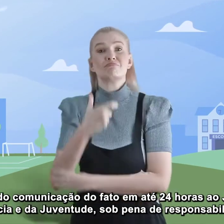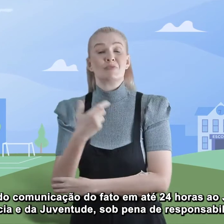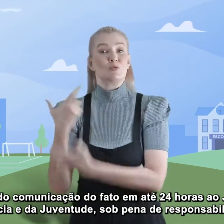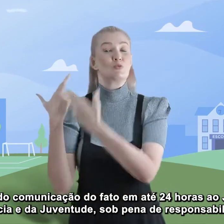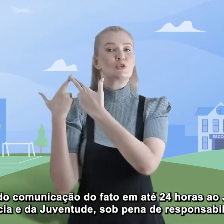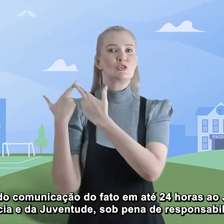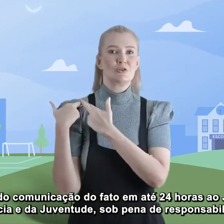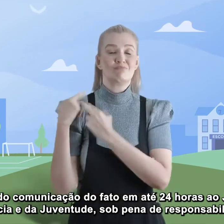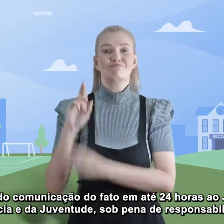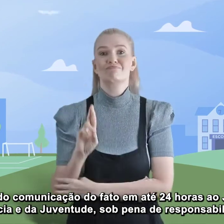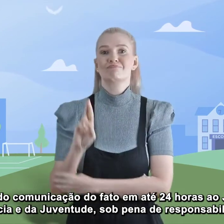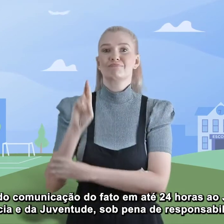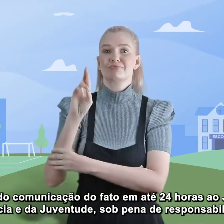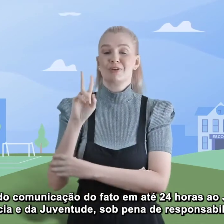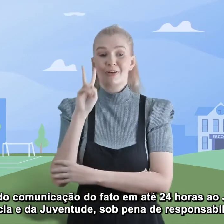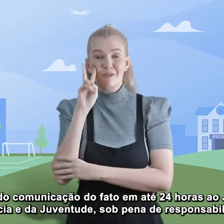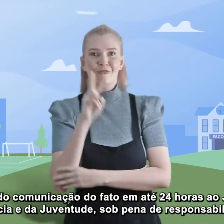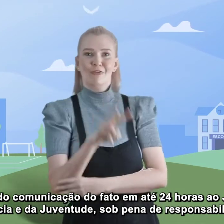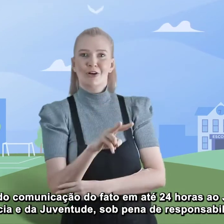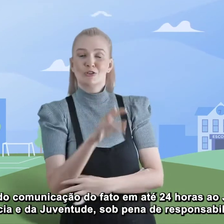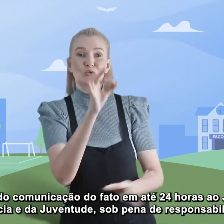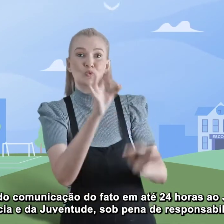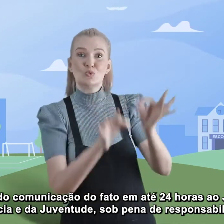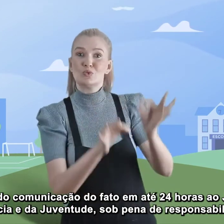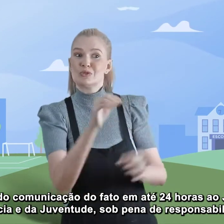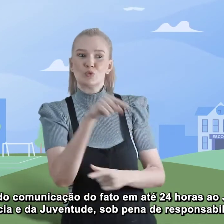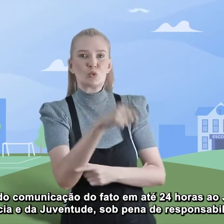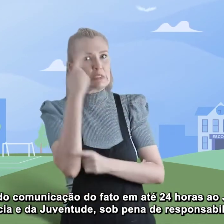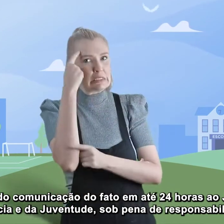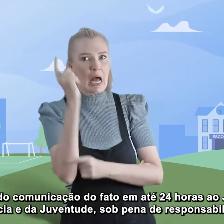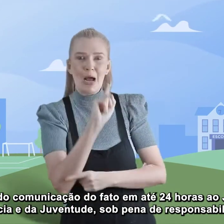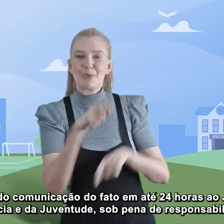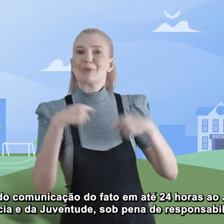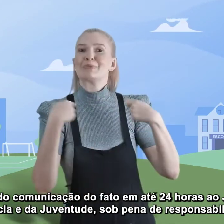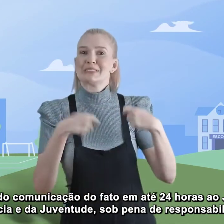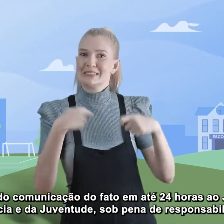ao juiz da infância e da juventude, sob pena de responsabilidade.